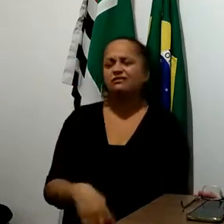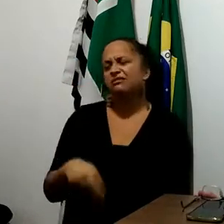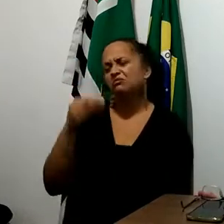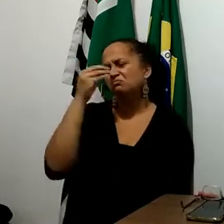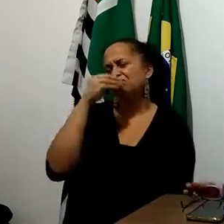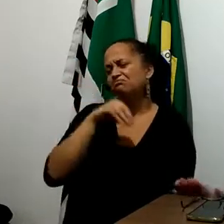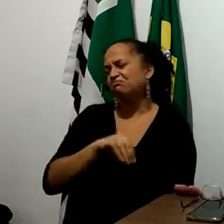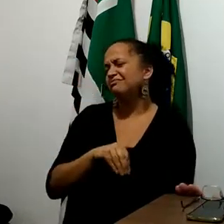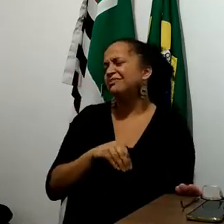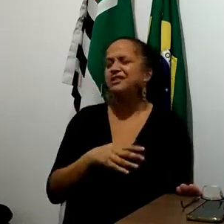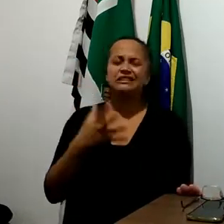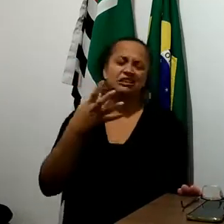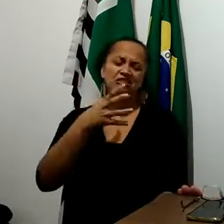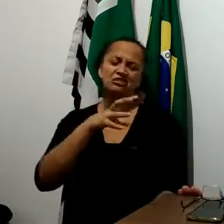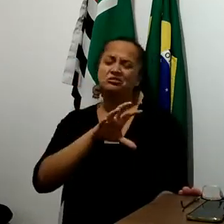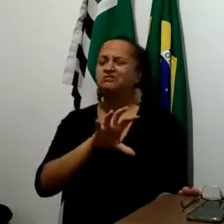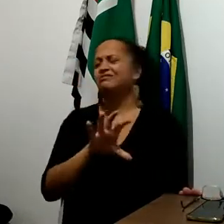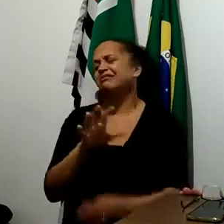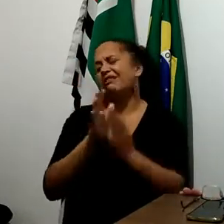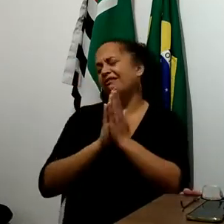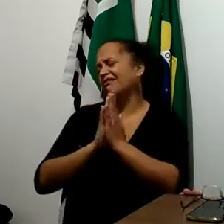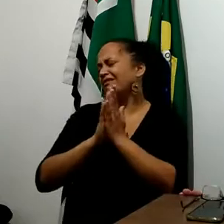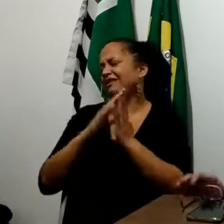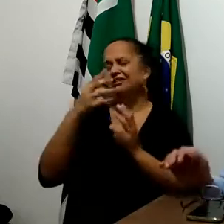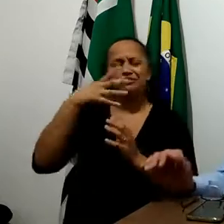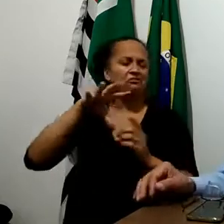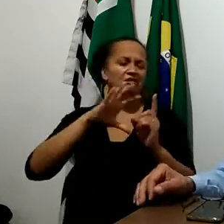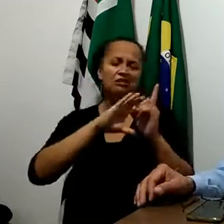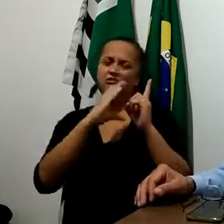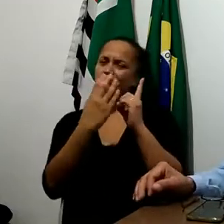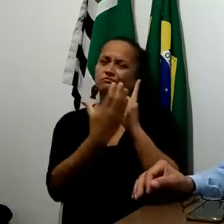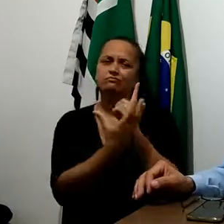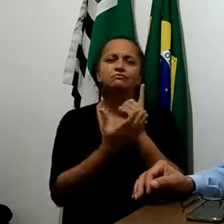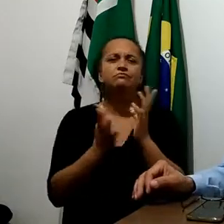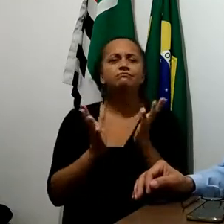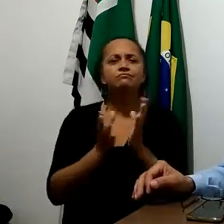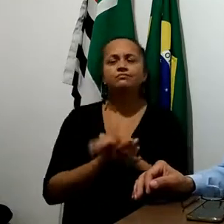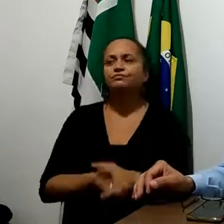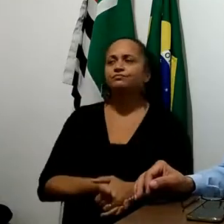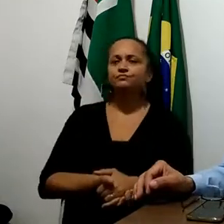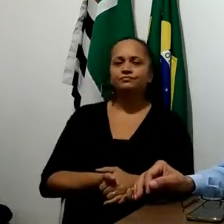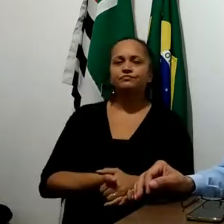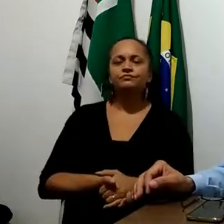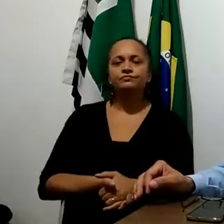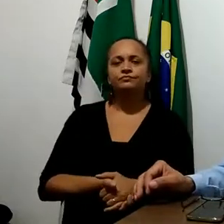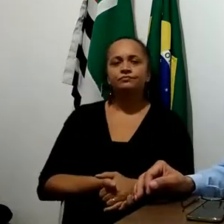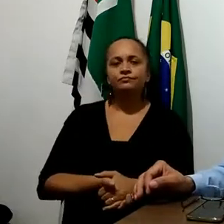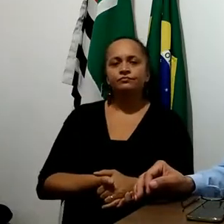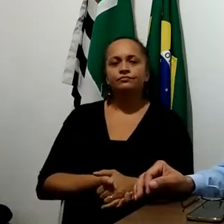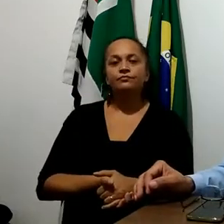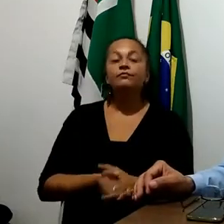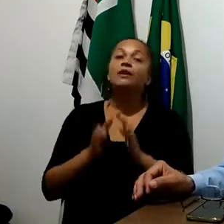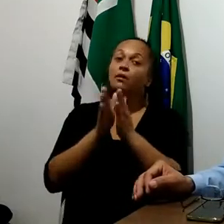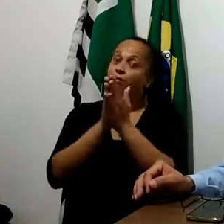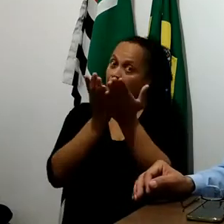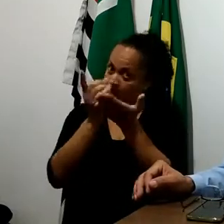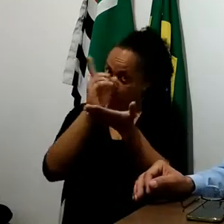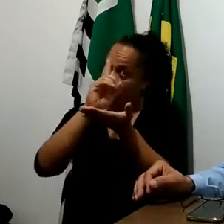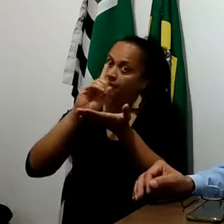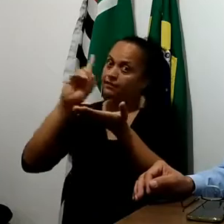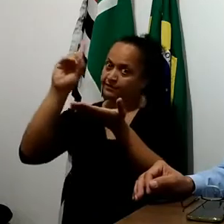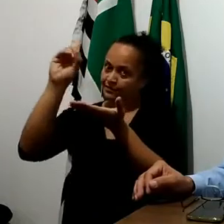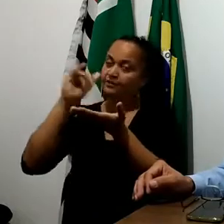preguiça de buscar o Senhor, de vir nos cultos, de vir nas reuniões. E a palavra de Deus